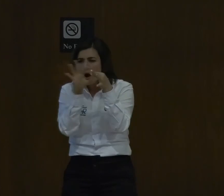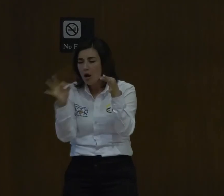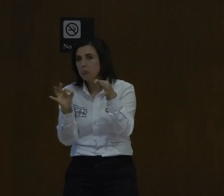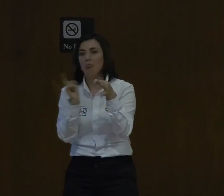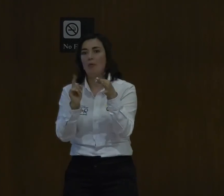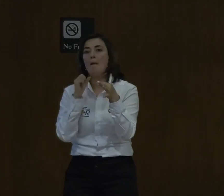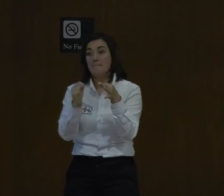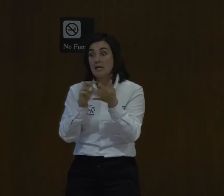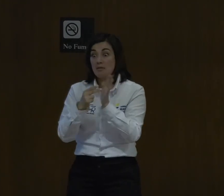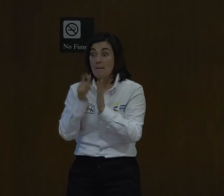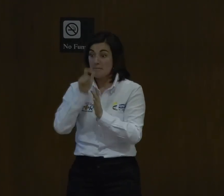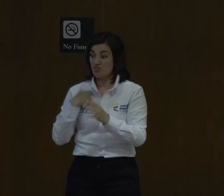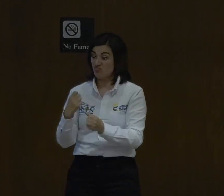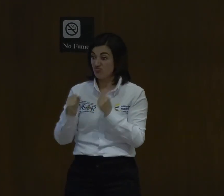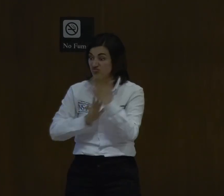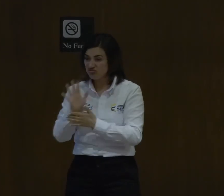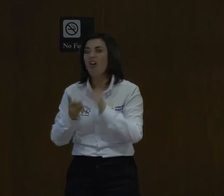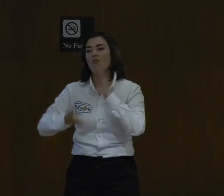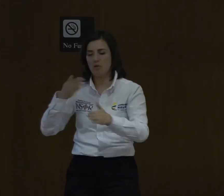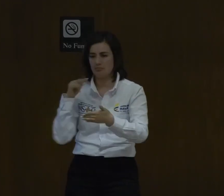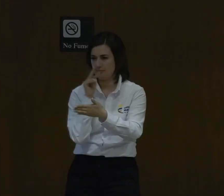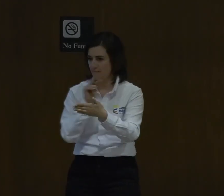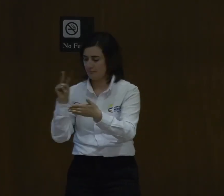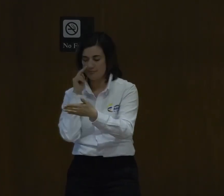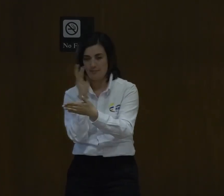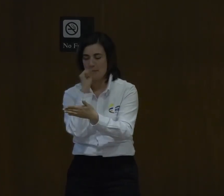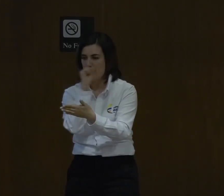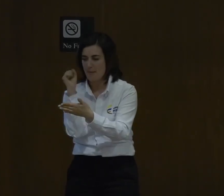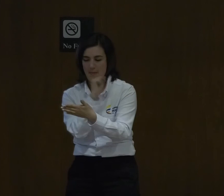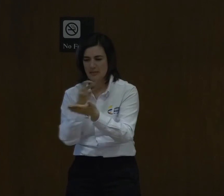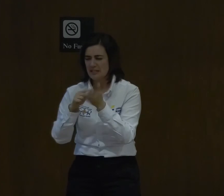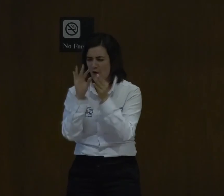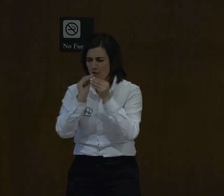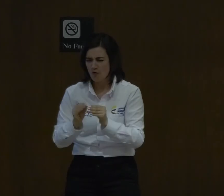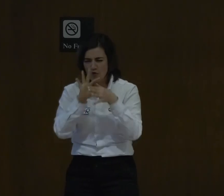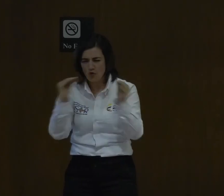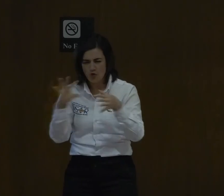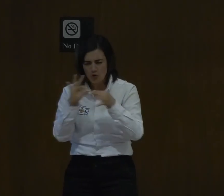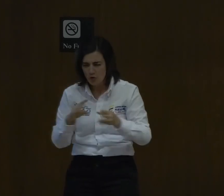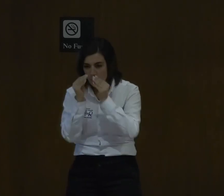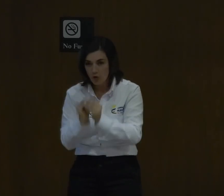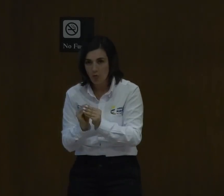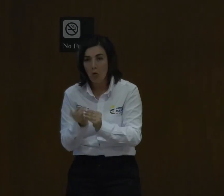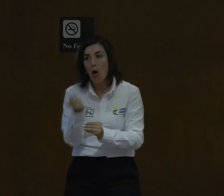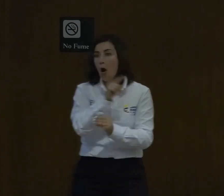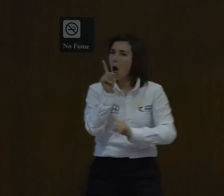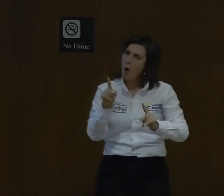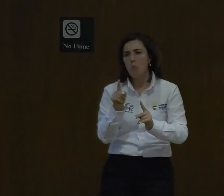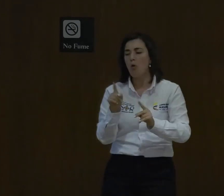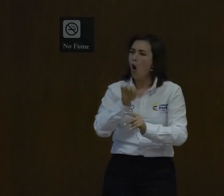bilingües también. Sí, pero